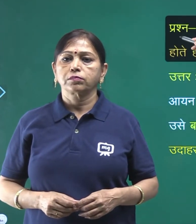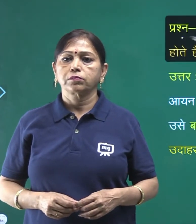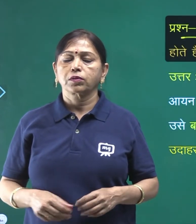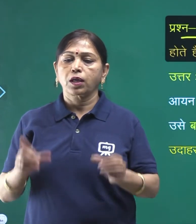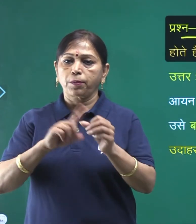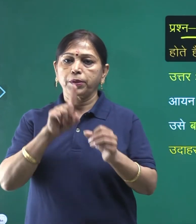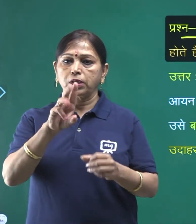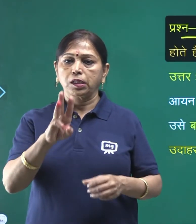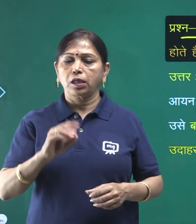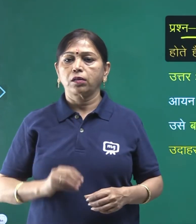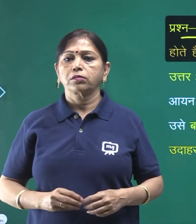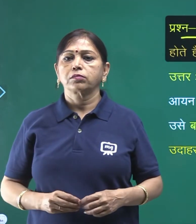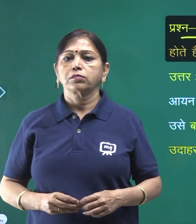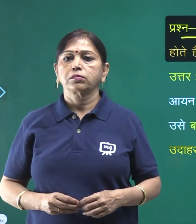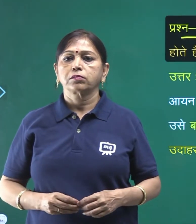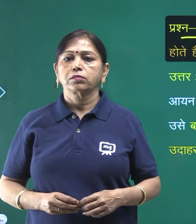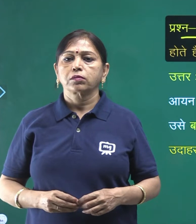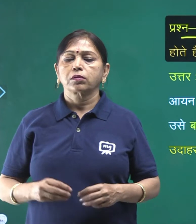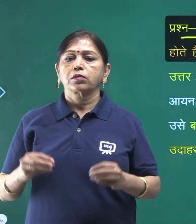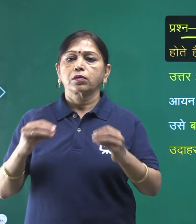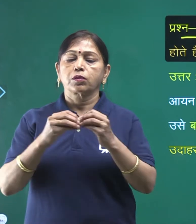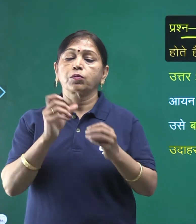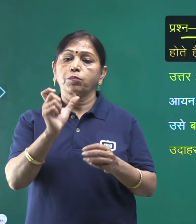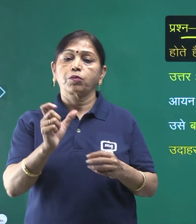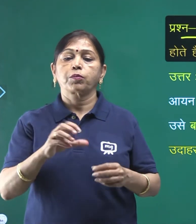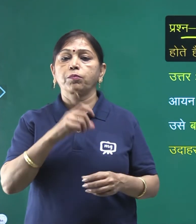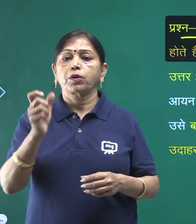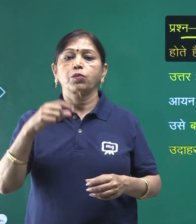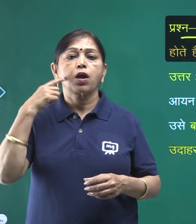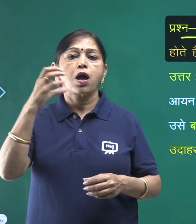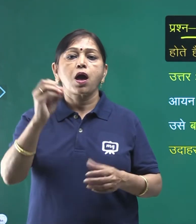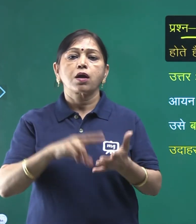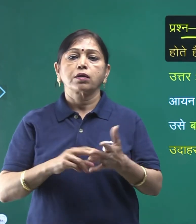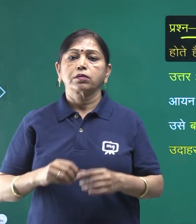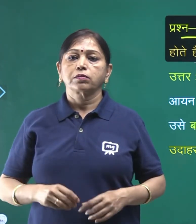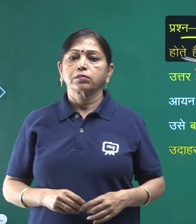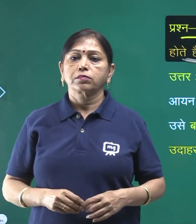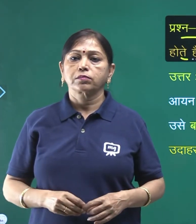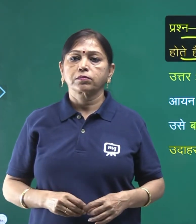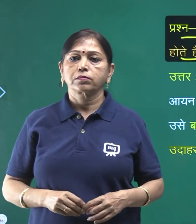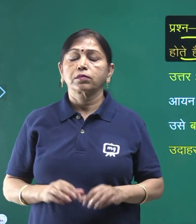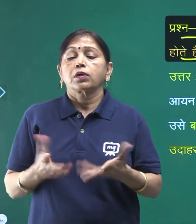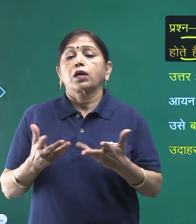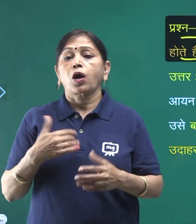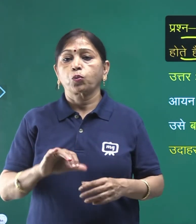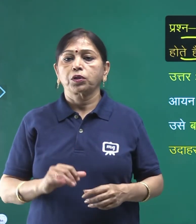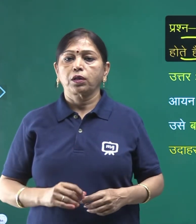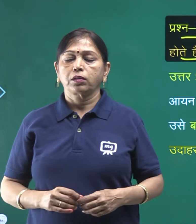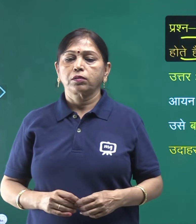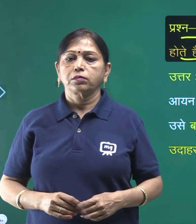प्रश्न 13 बहुपरमाणु कायन क्या होते